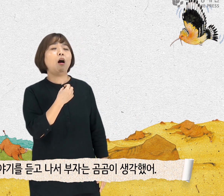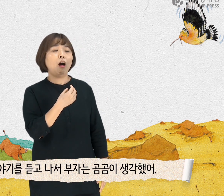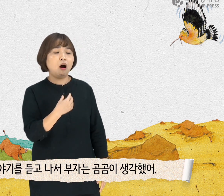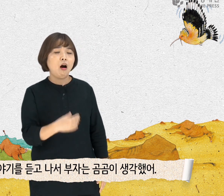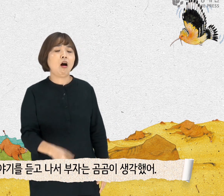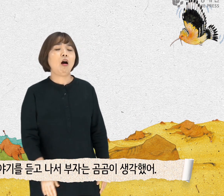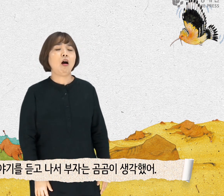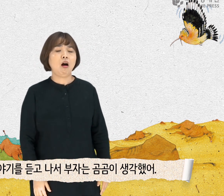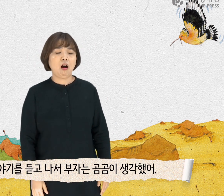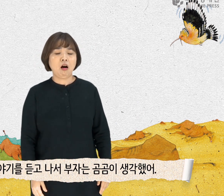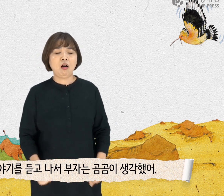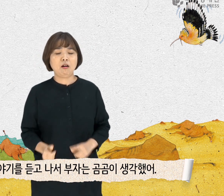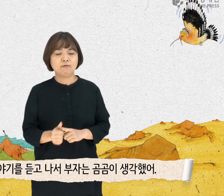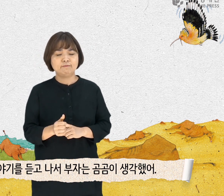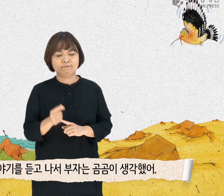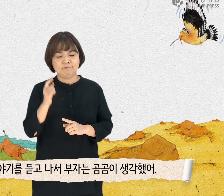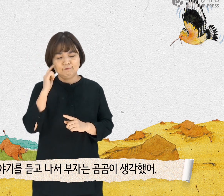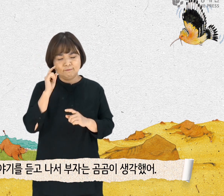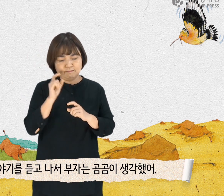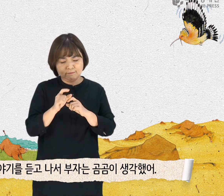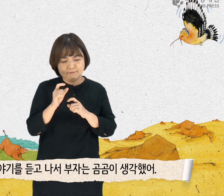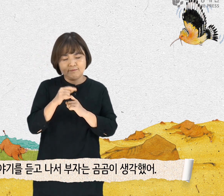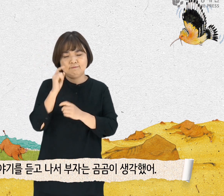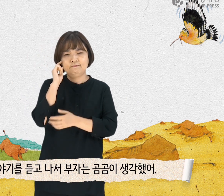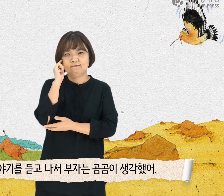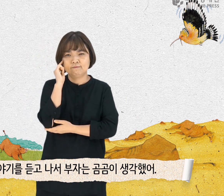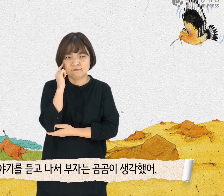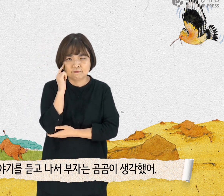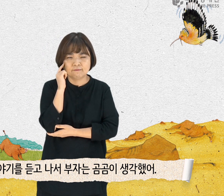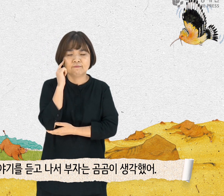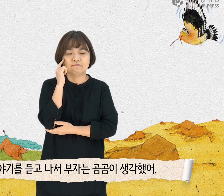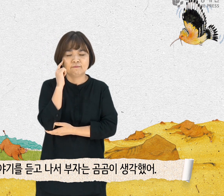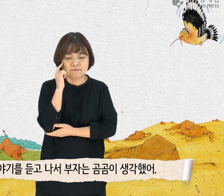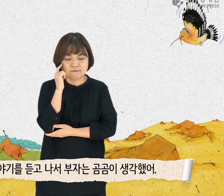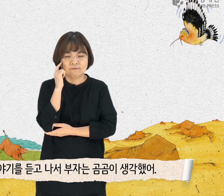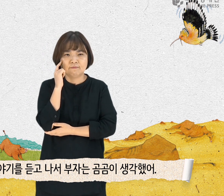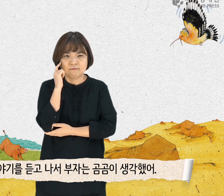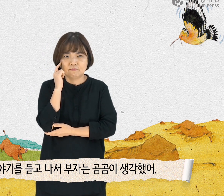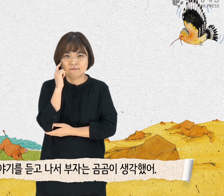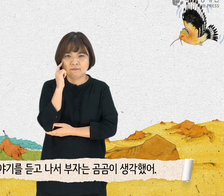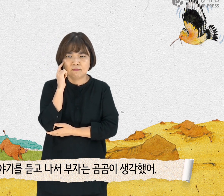목동 의 이야기를 듣고 나서 부자는 곰곰이 생각했어